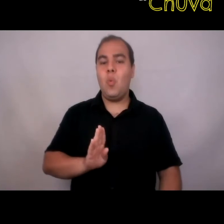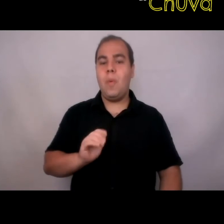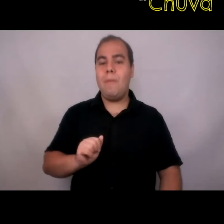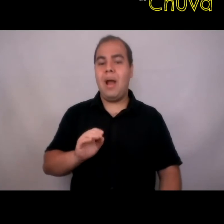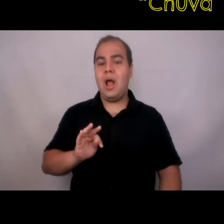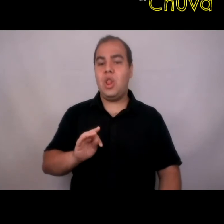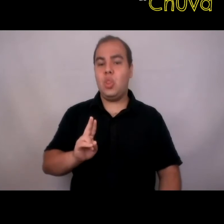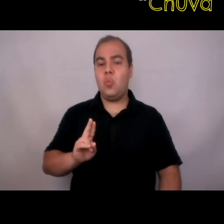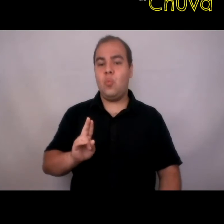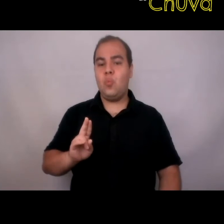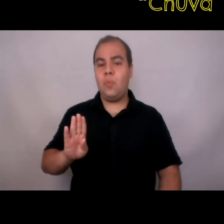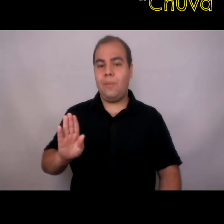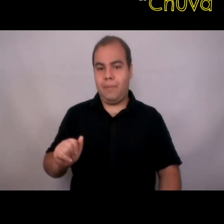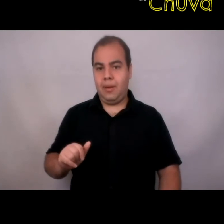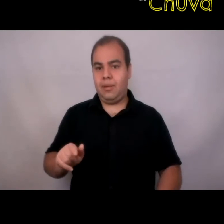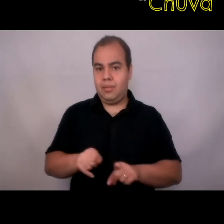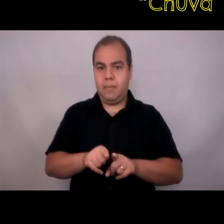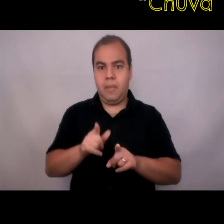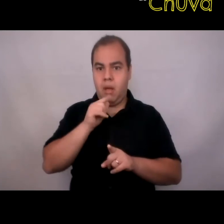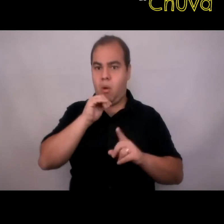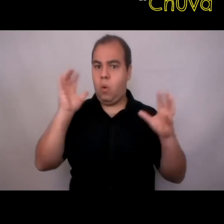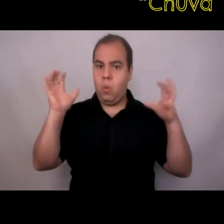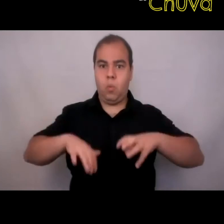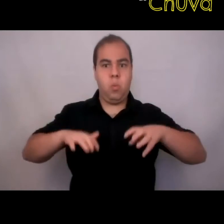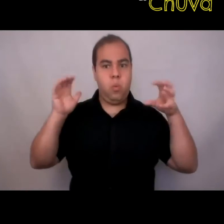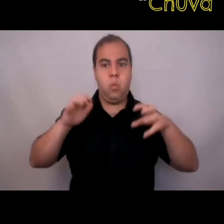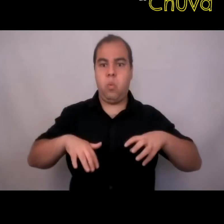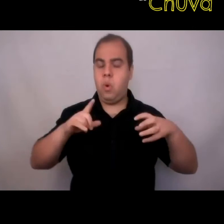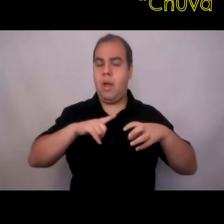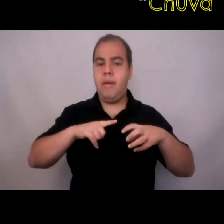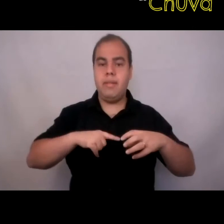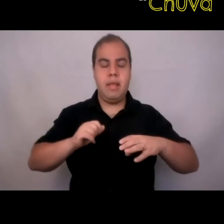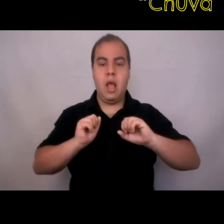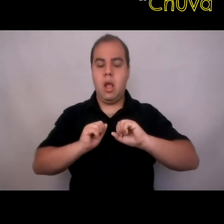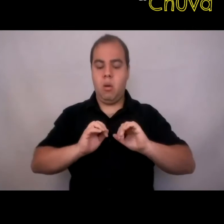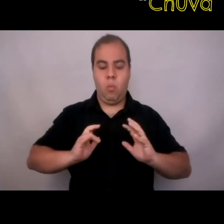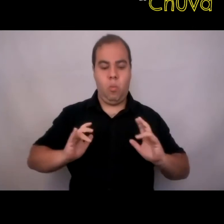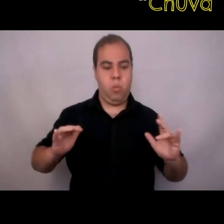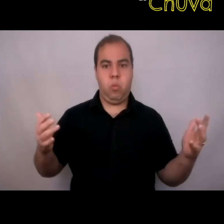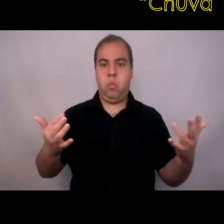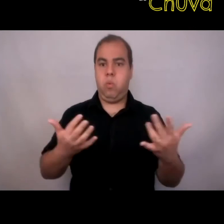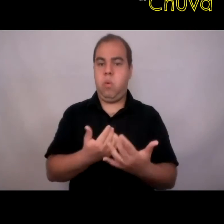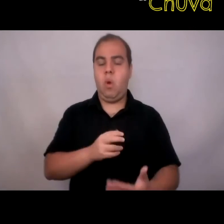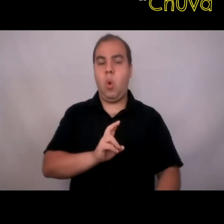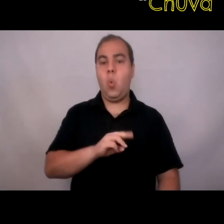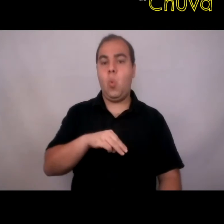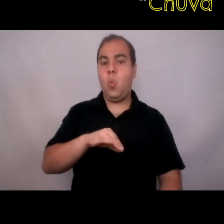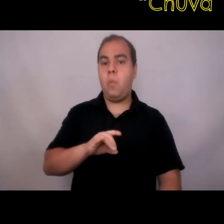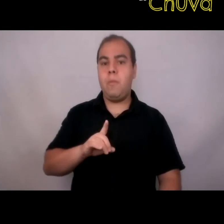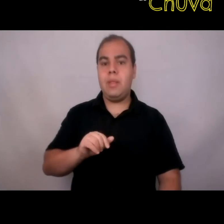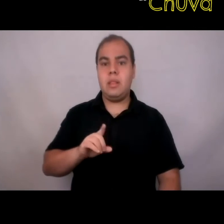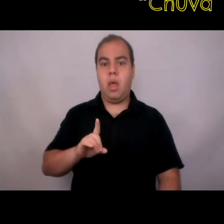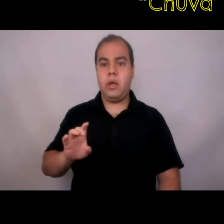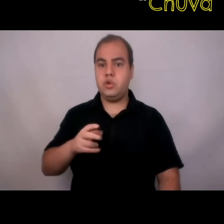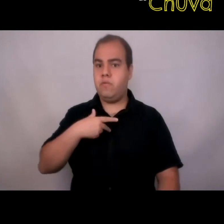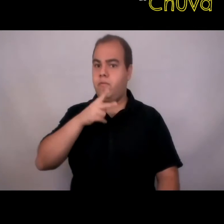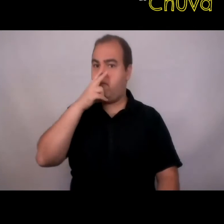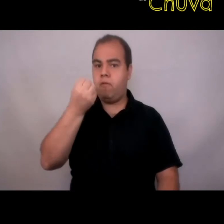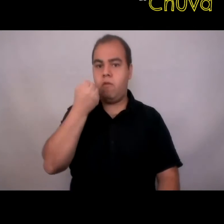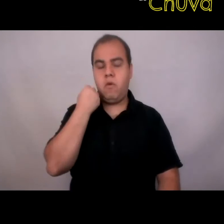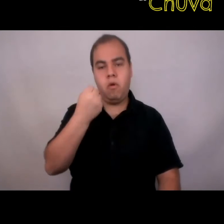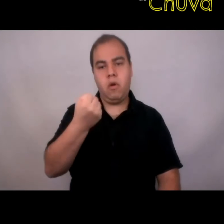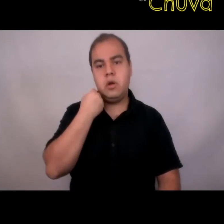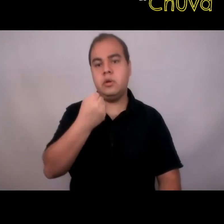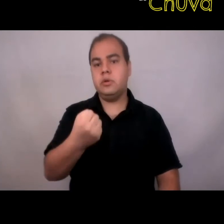são extremamente úmidos, então que mesmo sem chuva, a umidade ali já sustenta plantas naturalmente mais